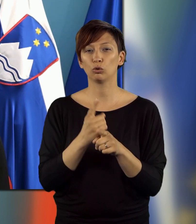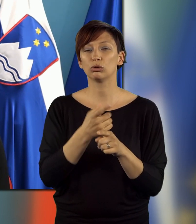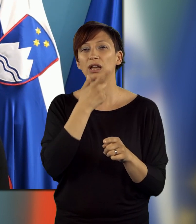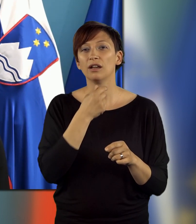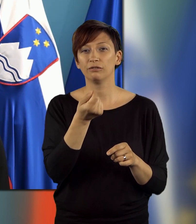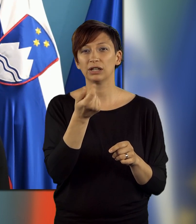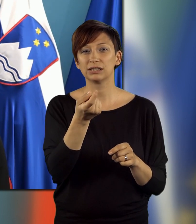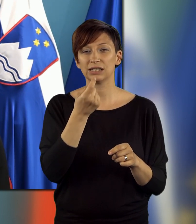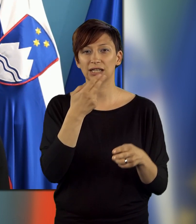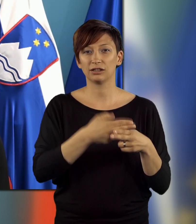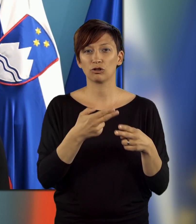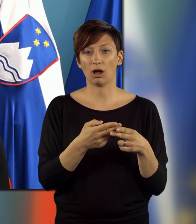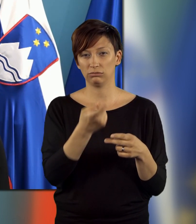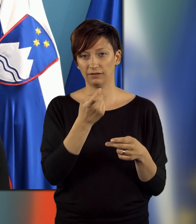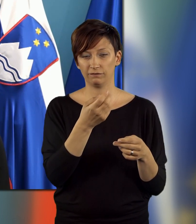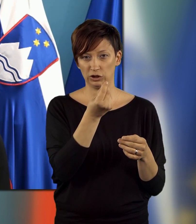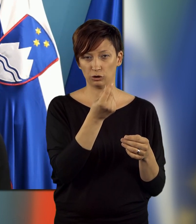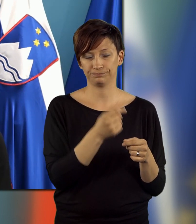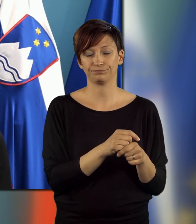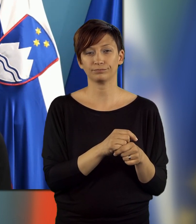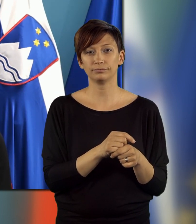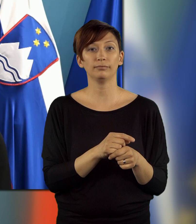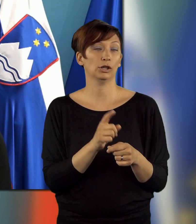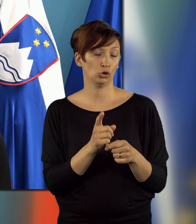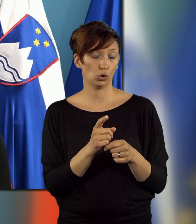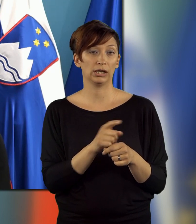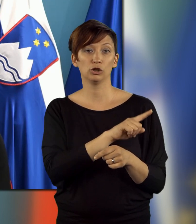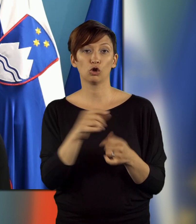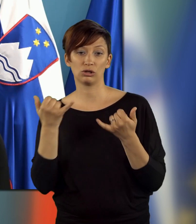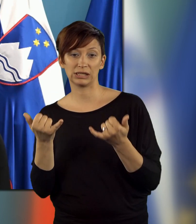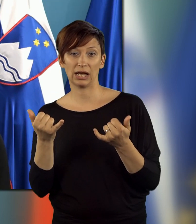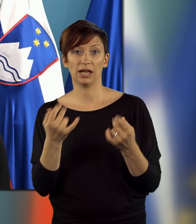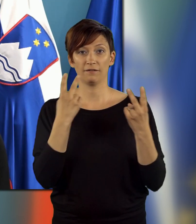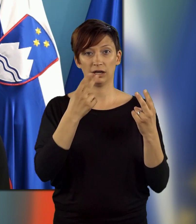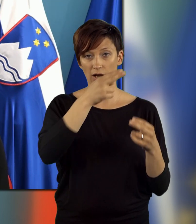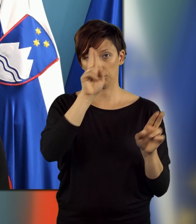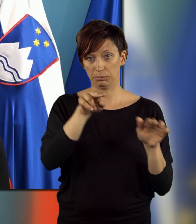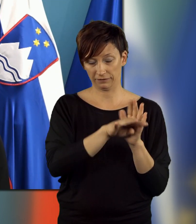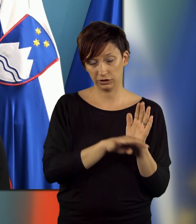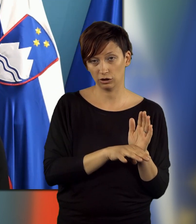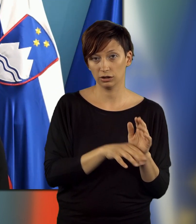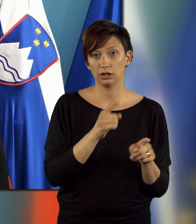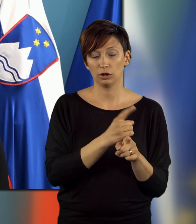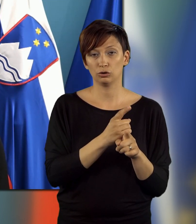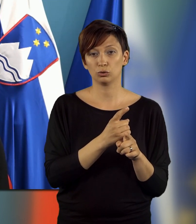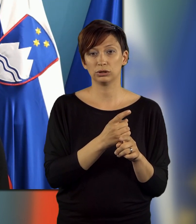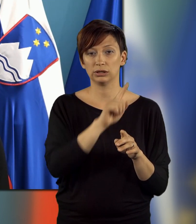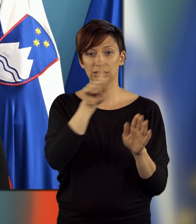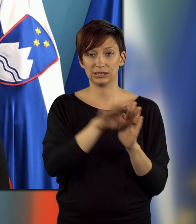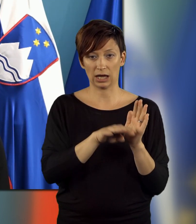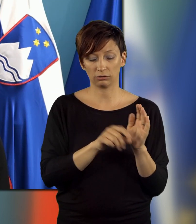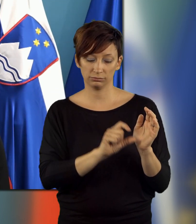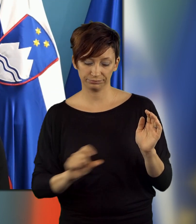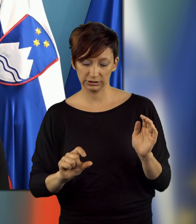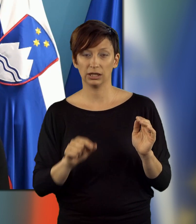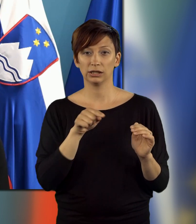financiran iz državnih virov. Torej, do sedaj veljavno načelo in tudi podmena zakona je namreč